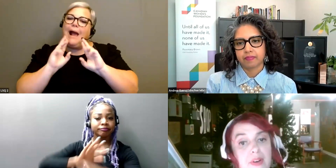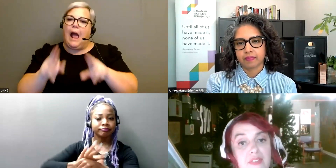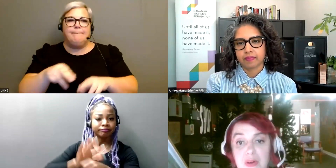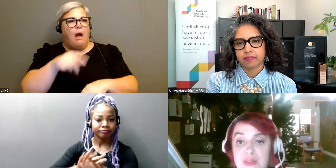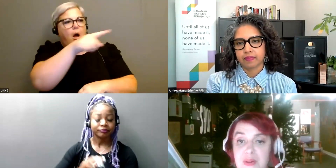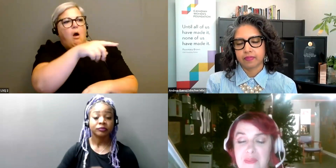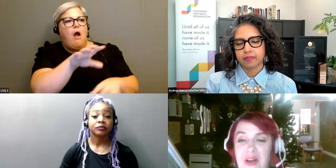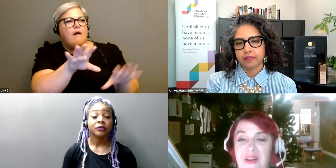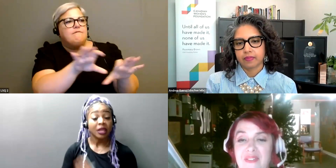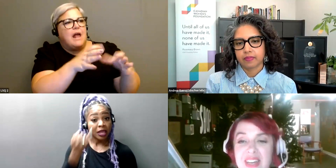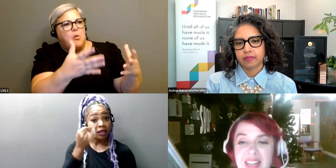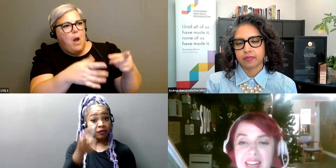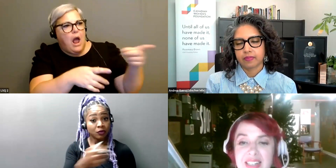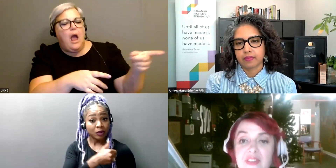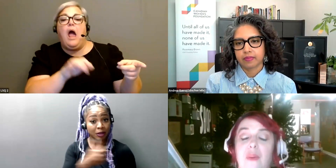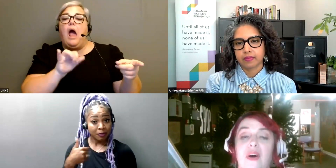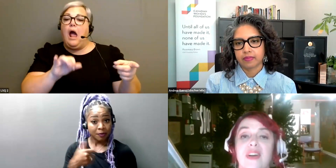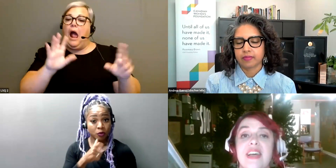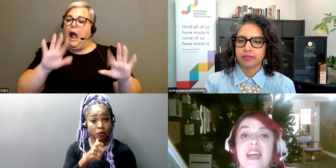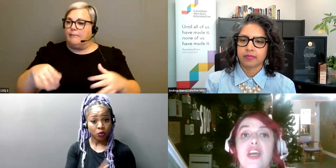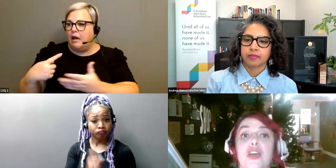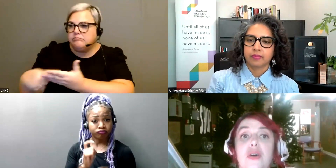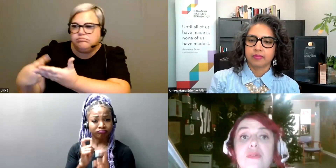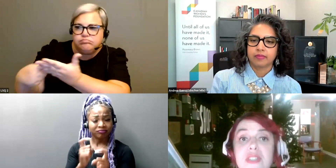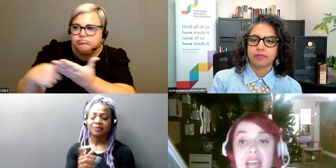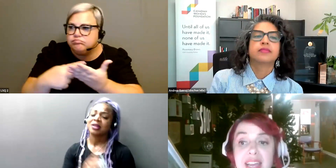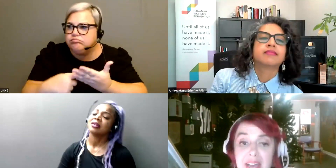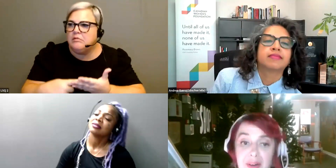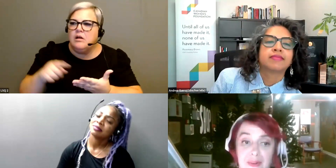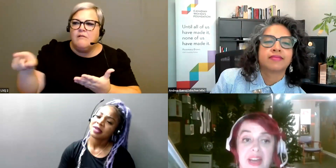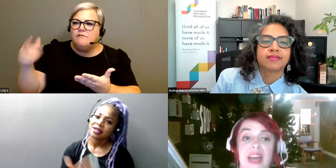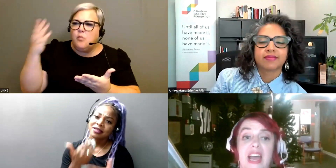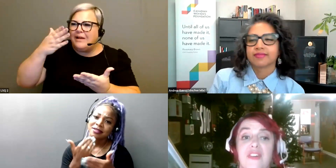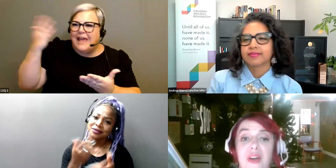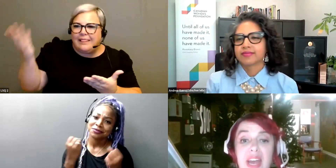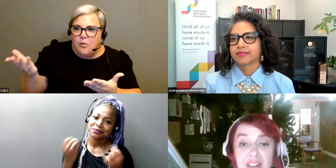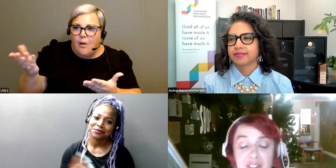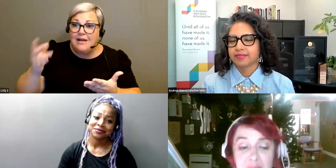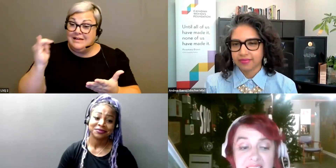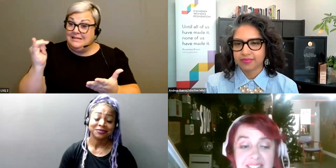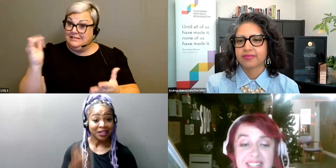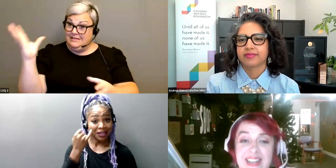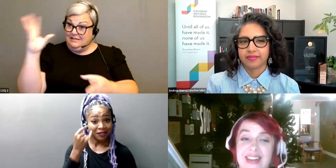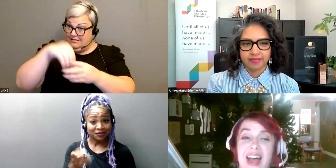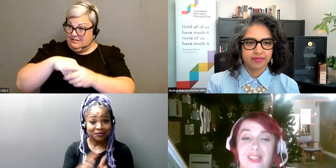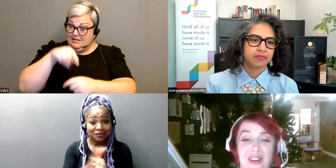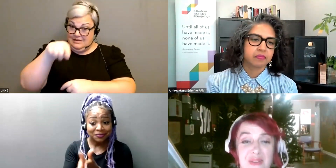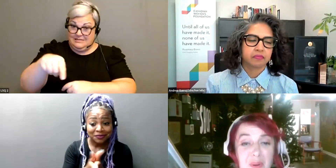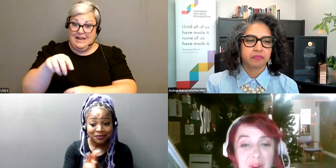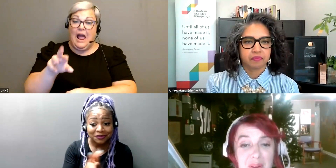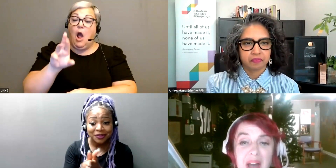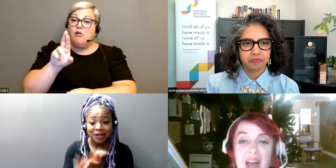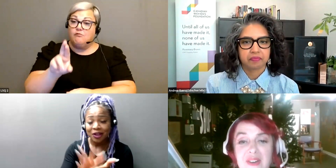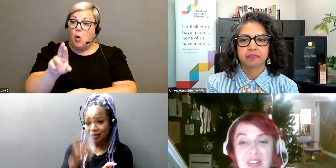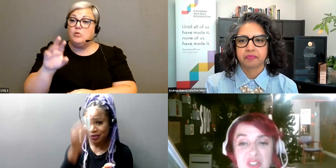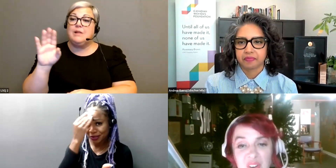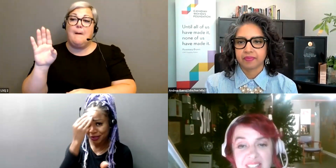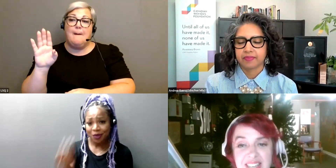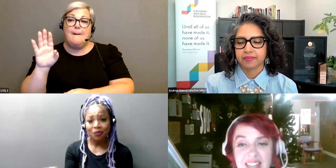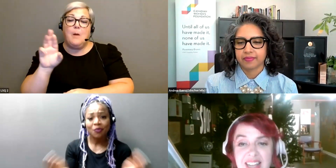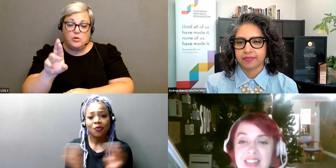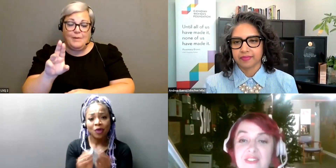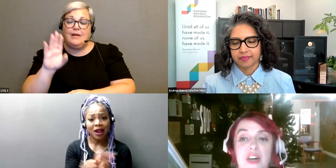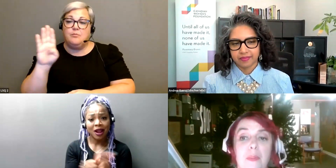de se réunir pour parler de leurs préoccupations. Si vous faites partie du Rosemary Brown Collective, j'aimerais